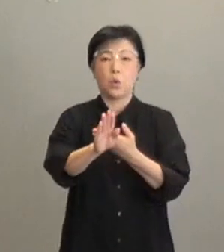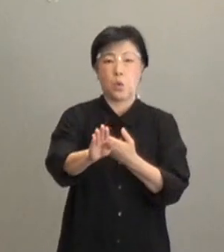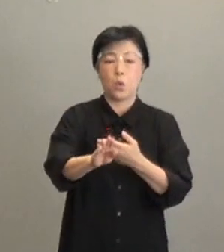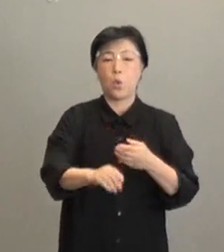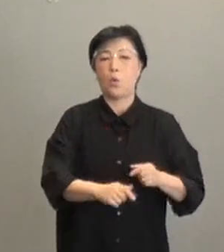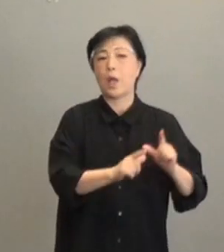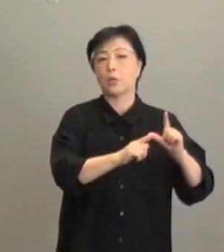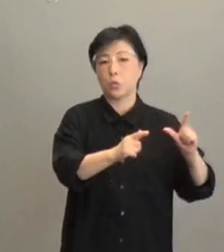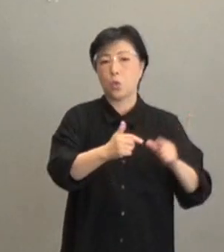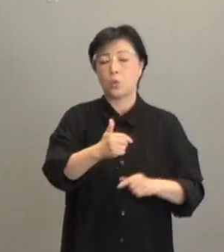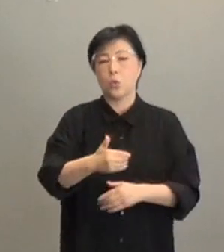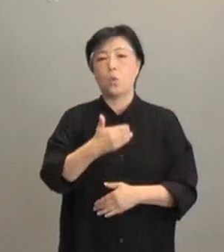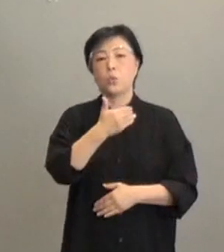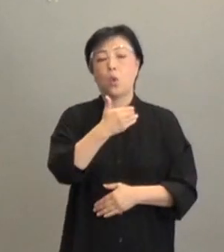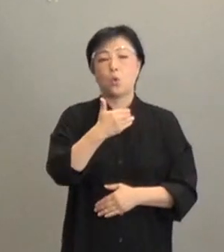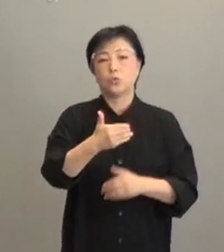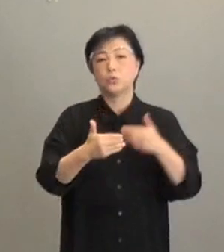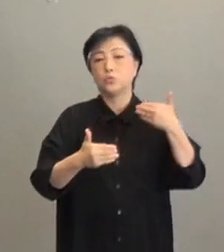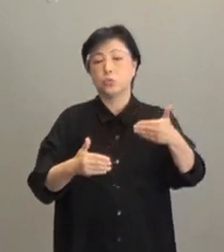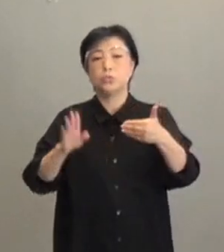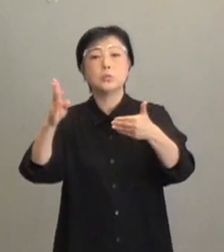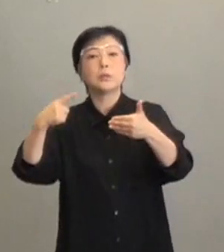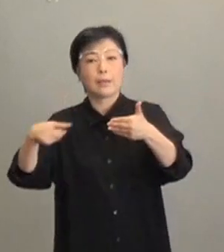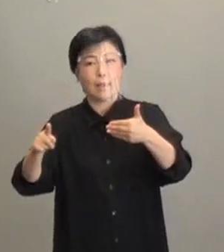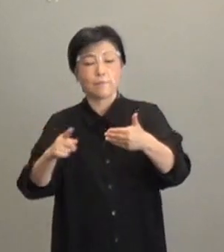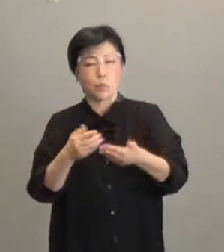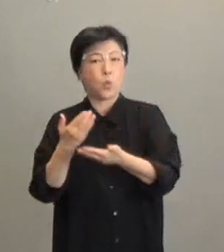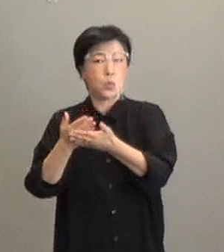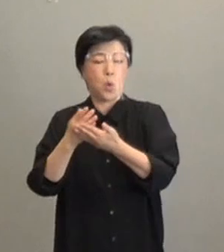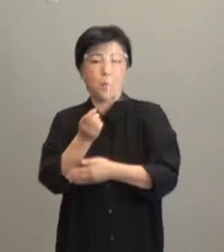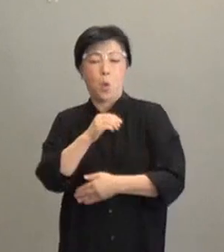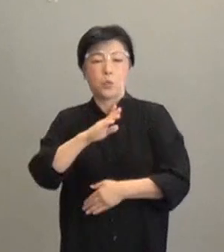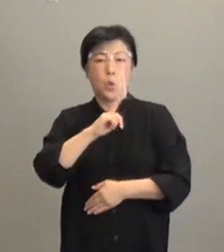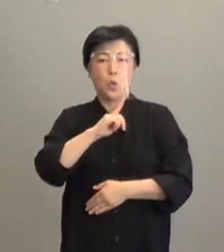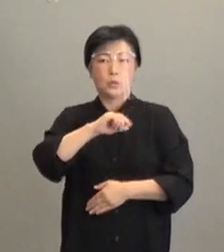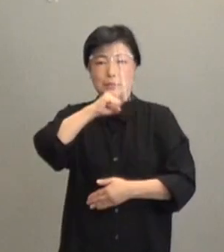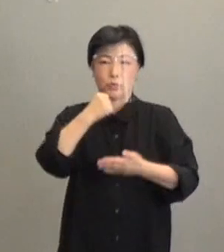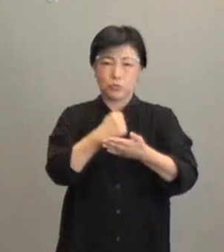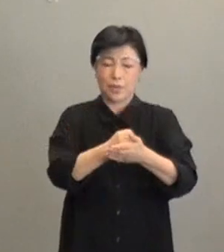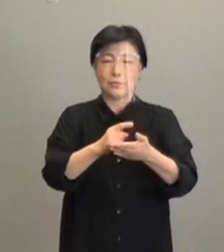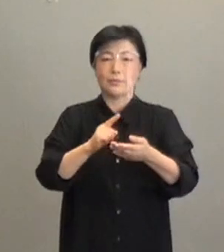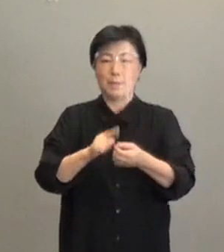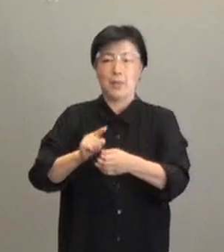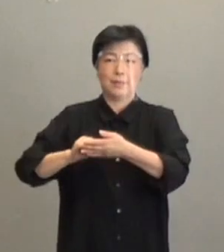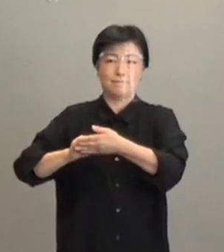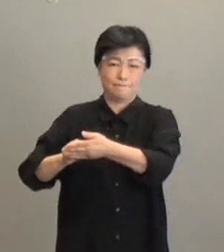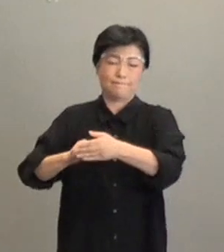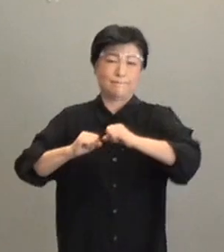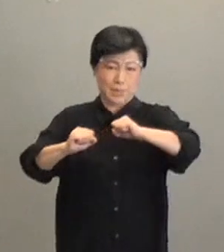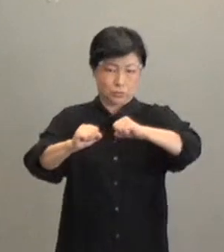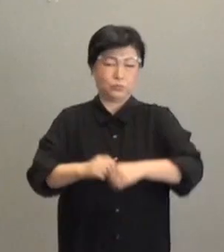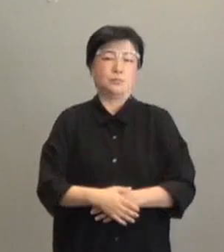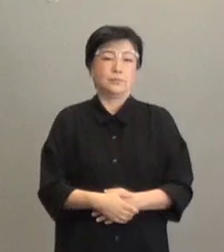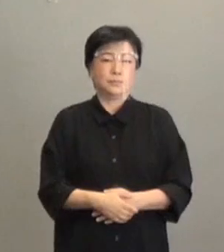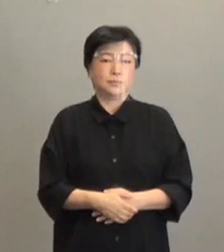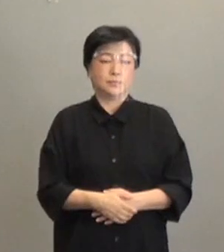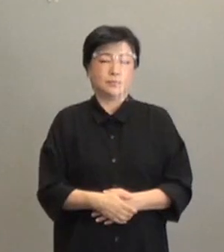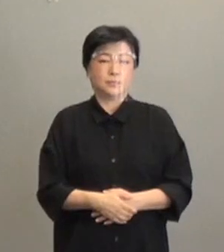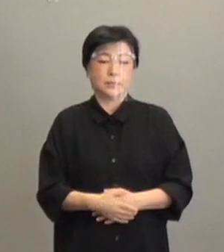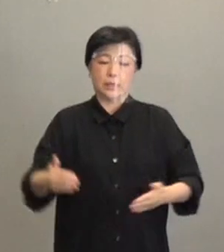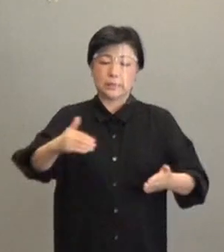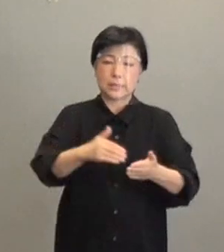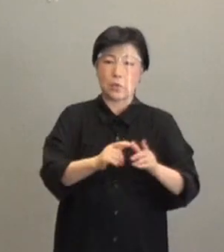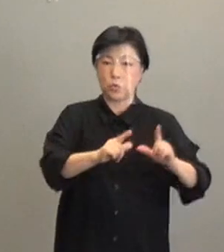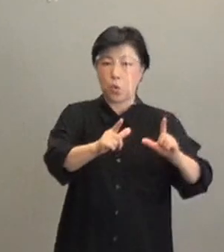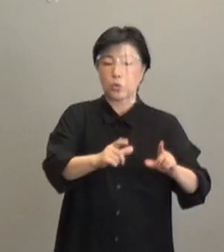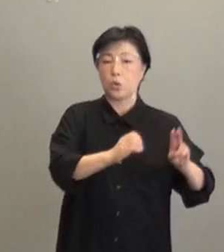都9県が連携して各要望の実現に向けて国に強く働きかけてまいります。 最後に